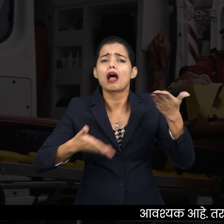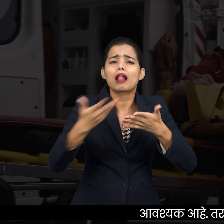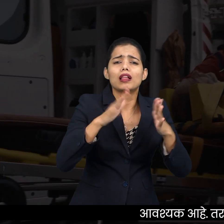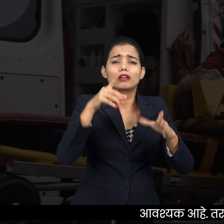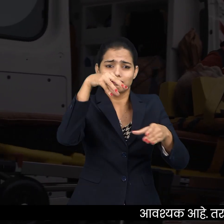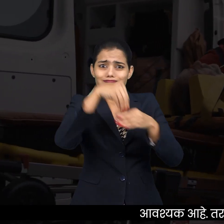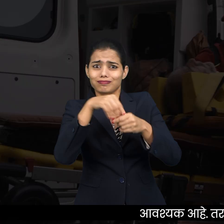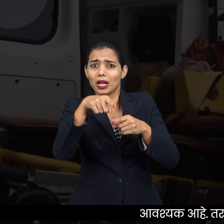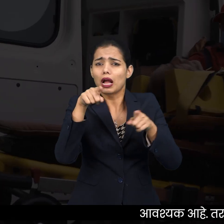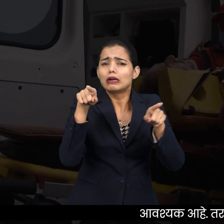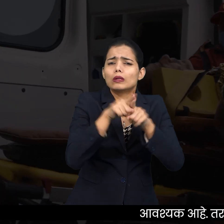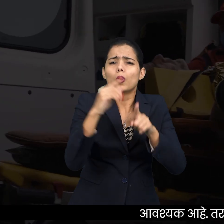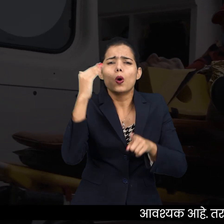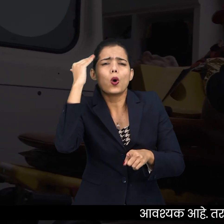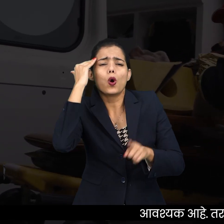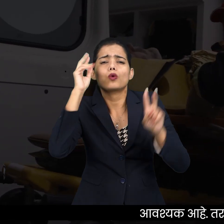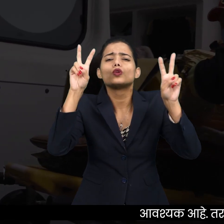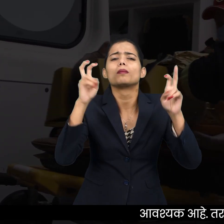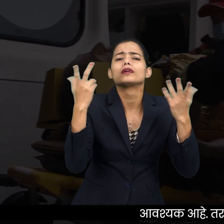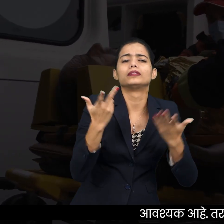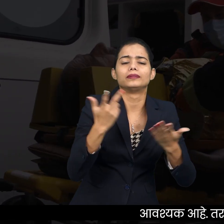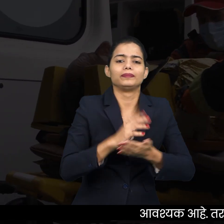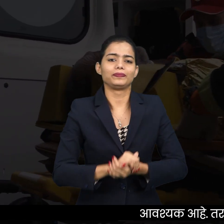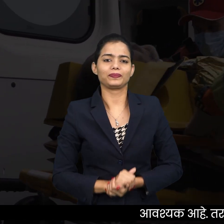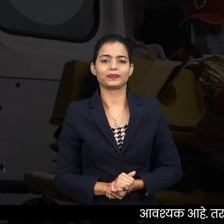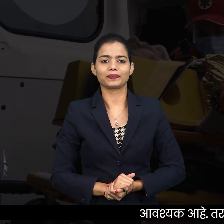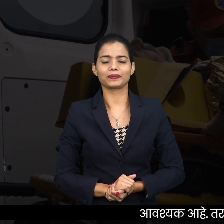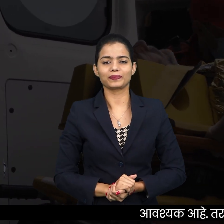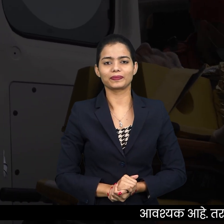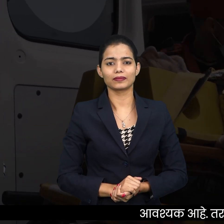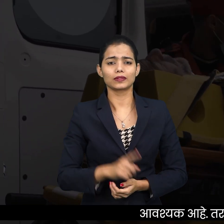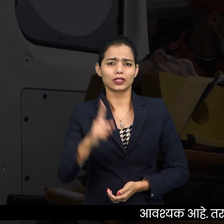आहे. तर लक्षपूर्वक ऐका.